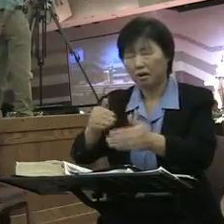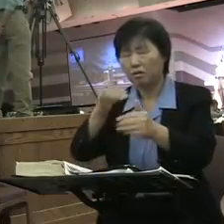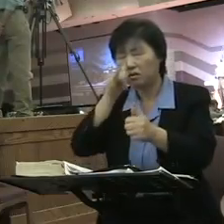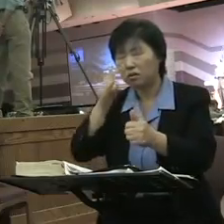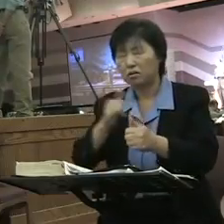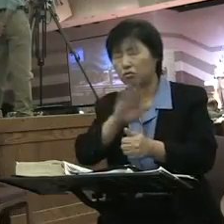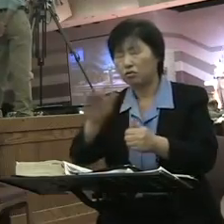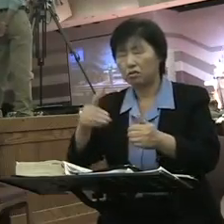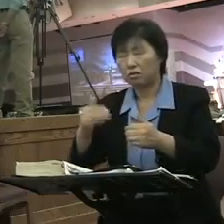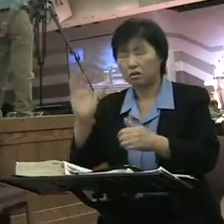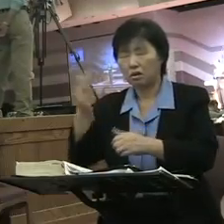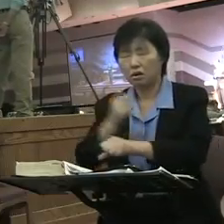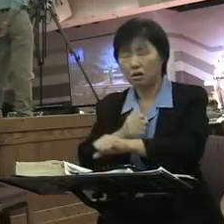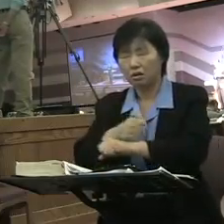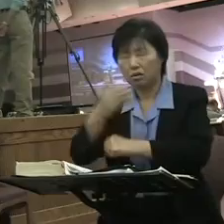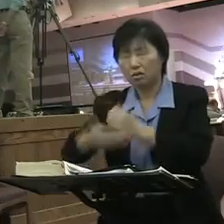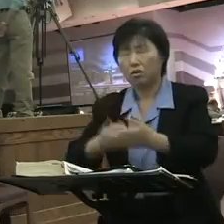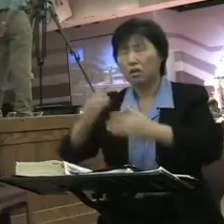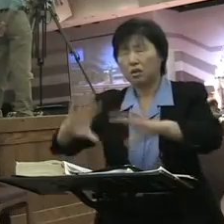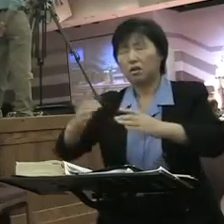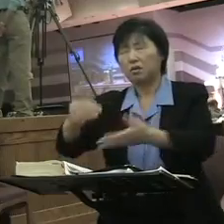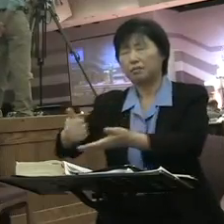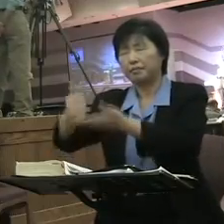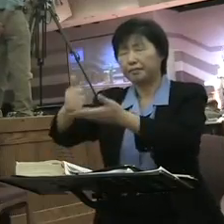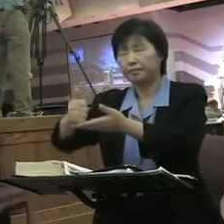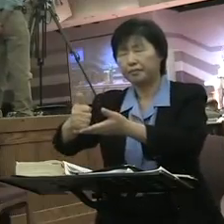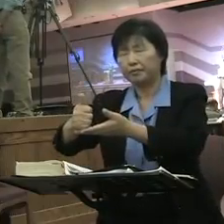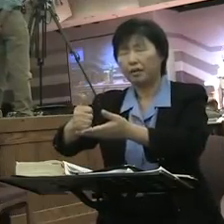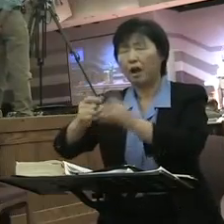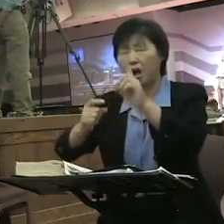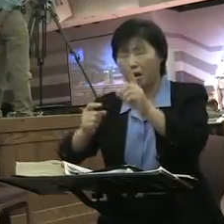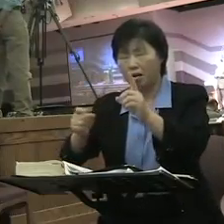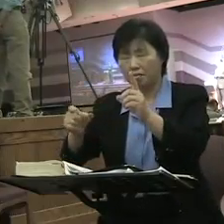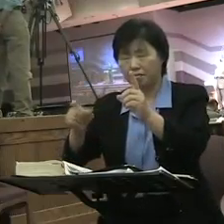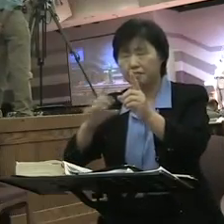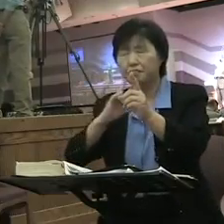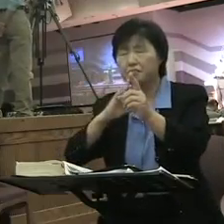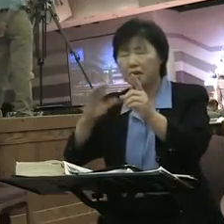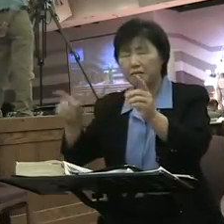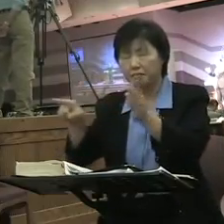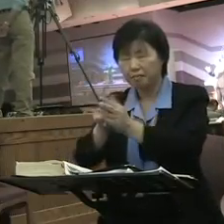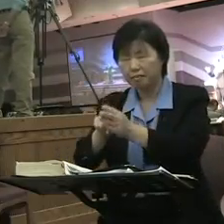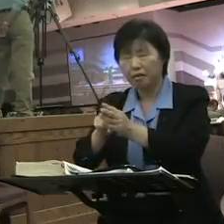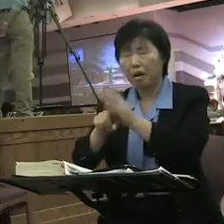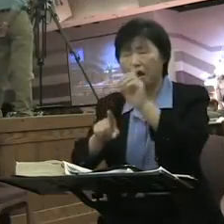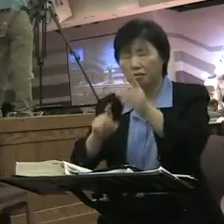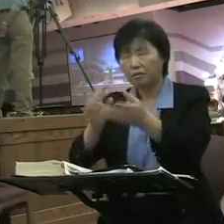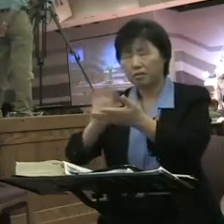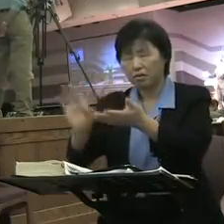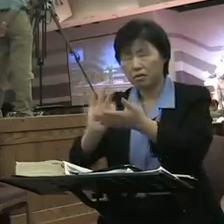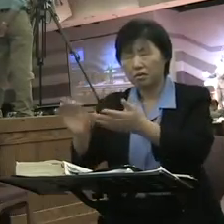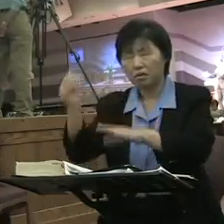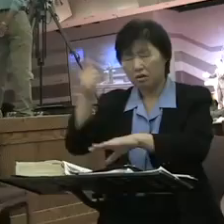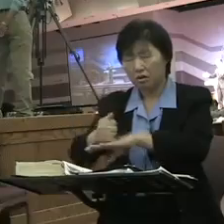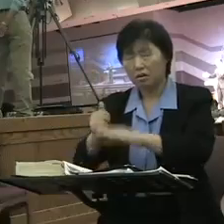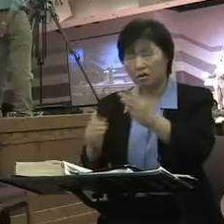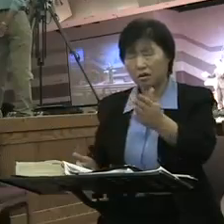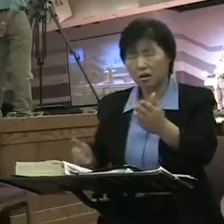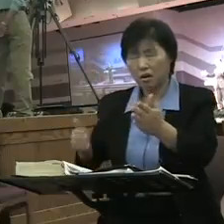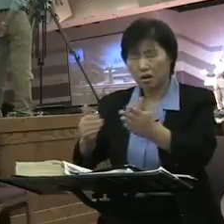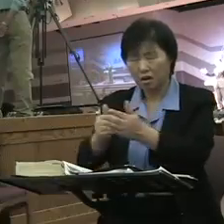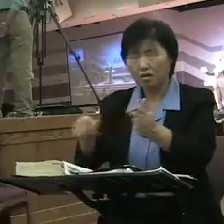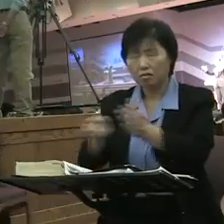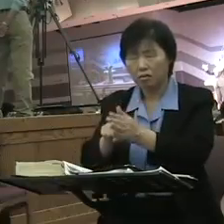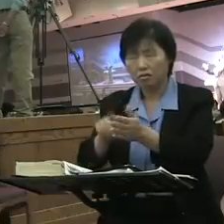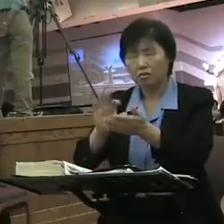하여 주시옵소서. 시대를 섬기며 기왕 한 번 믿고 한 번 사용받을 때 끝까지 믿고 사용받을 수 있는